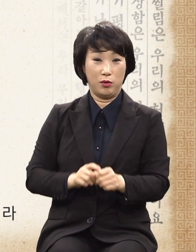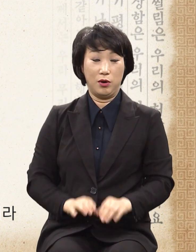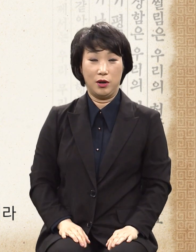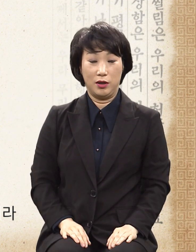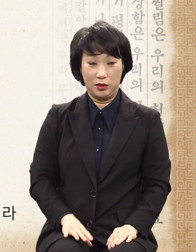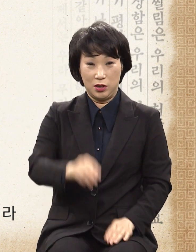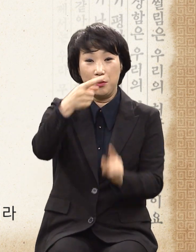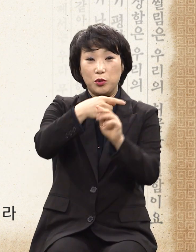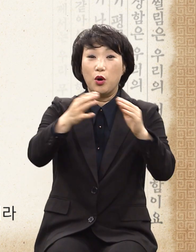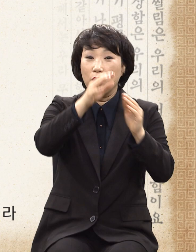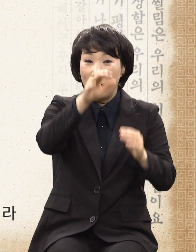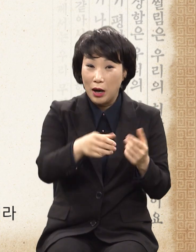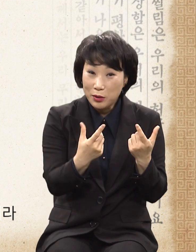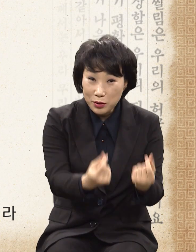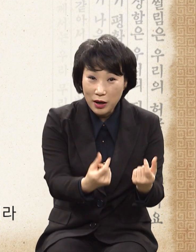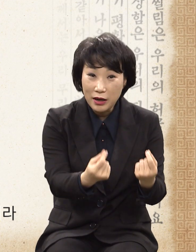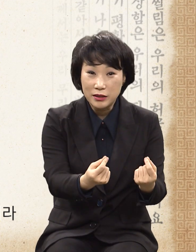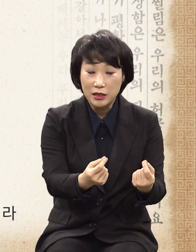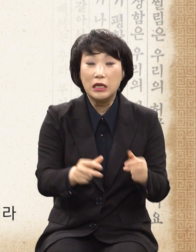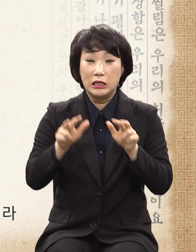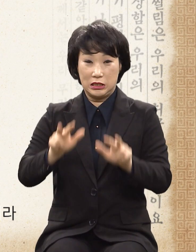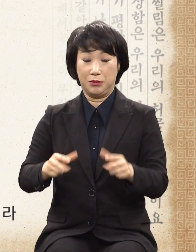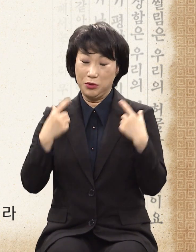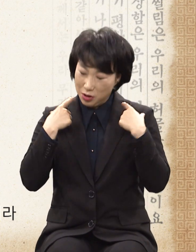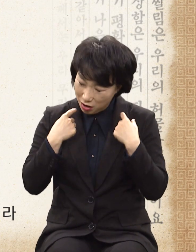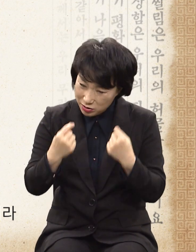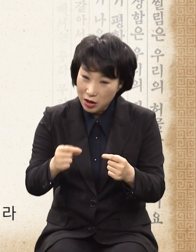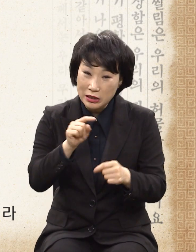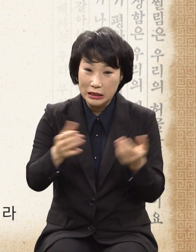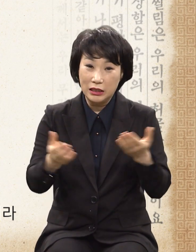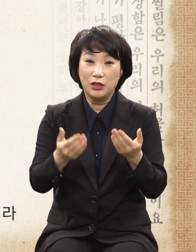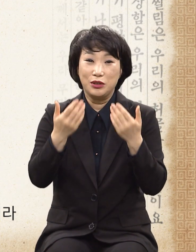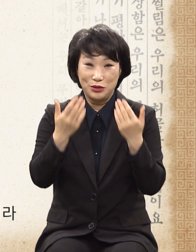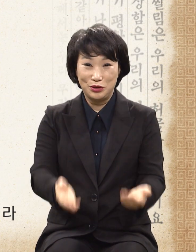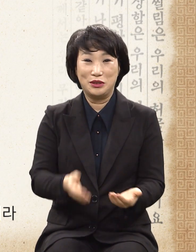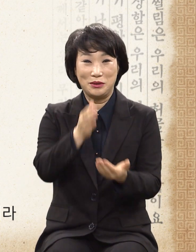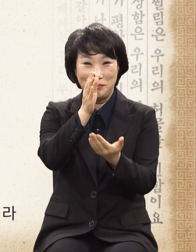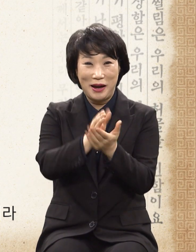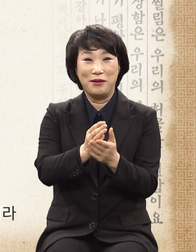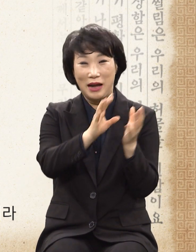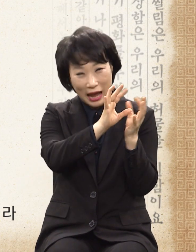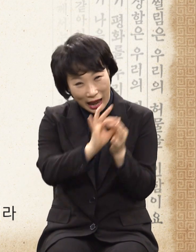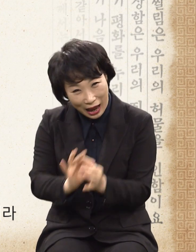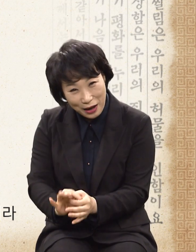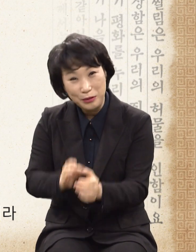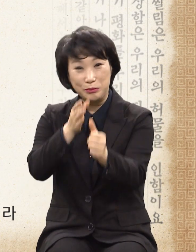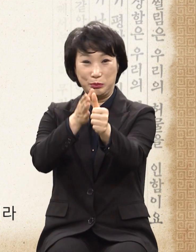말입니다. 초대교회와 같이 지금도 여전히 그 일은 쉬지 말아야 된다 이 말입니다.